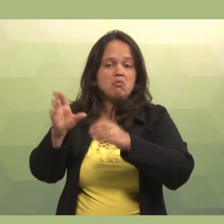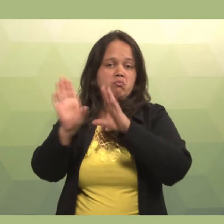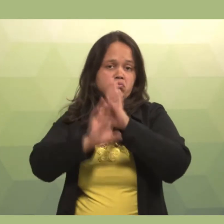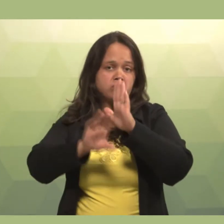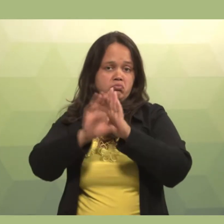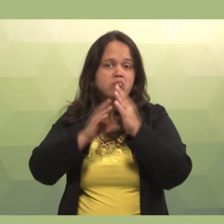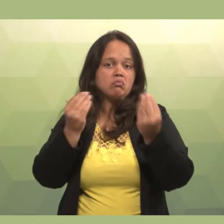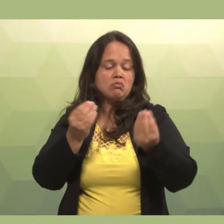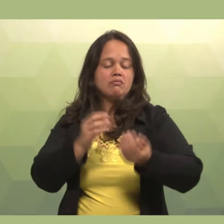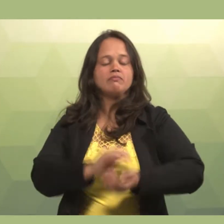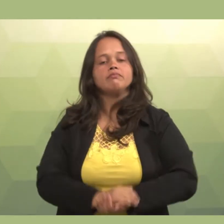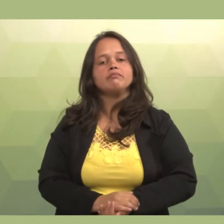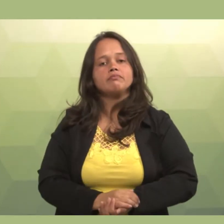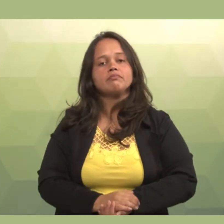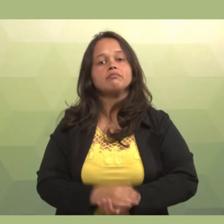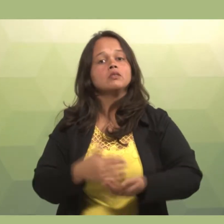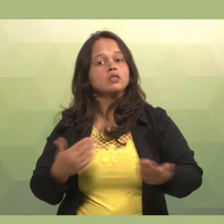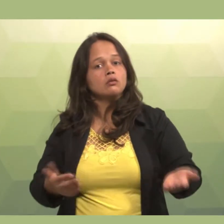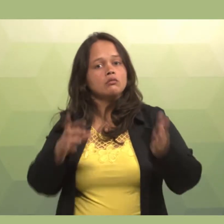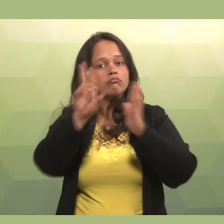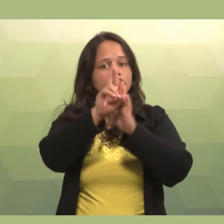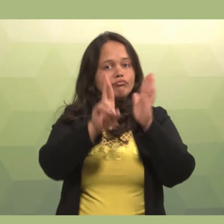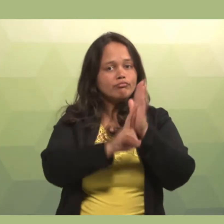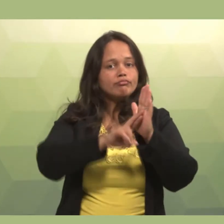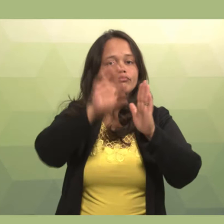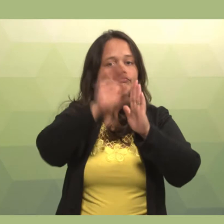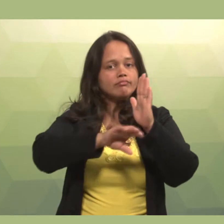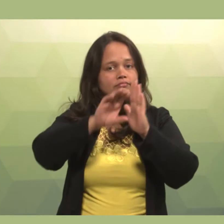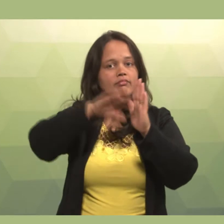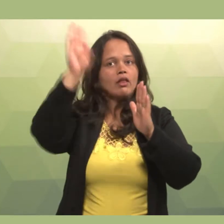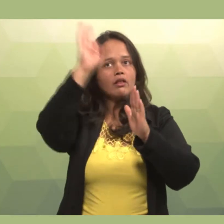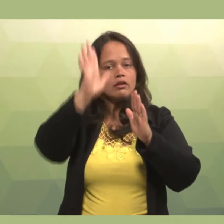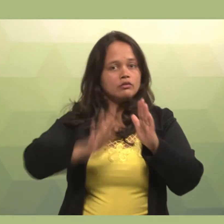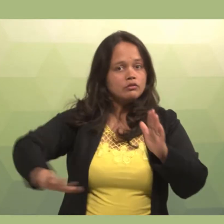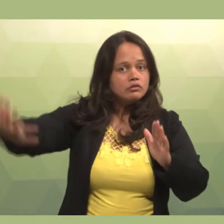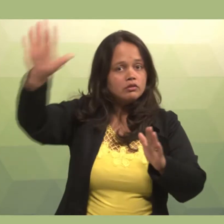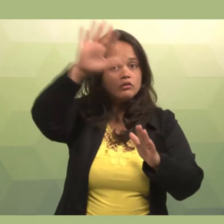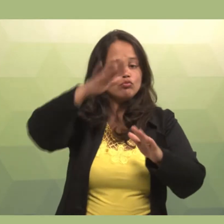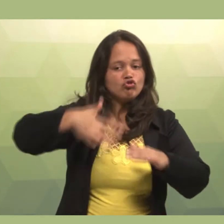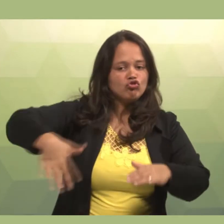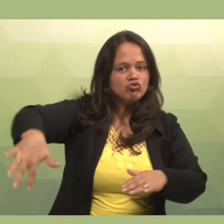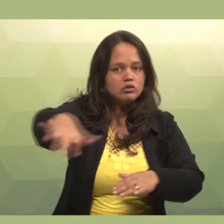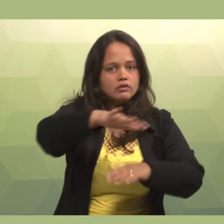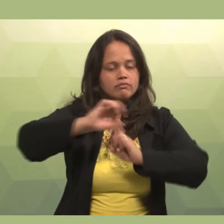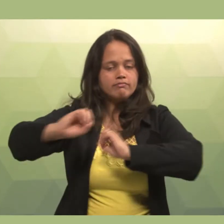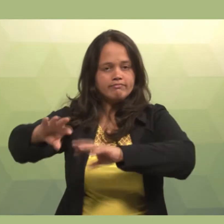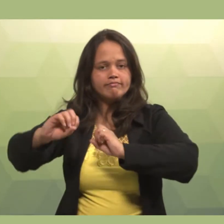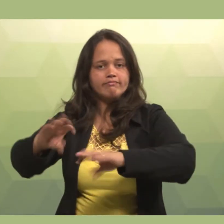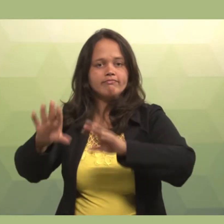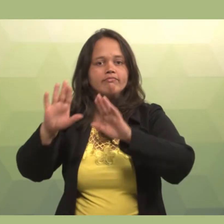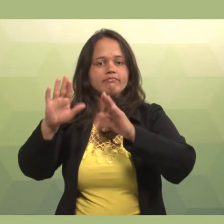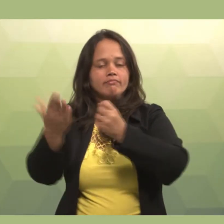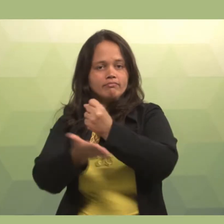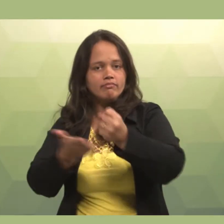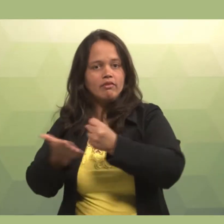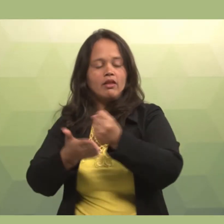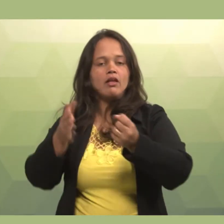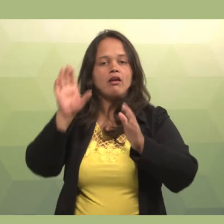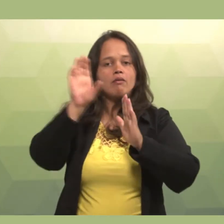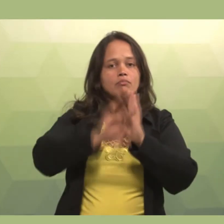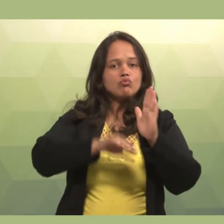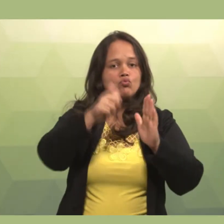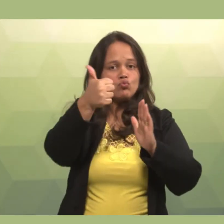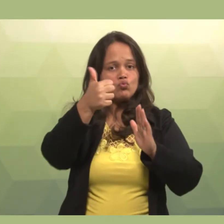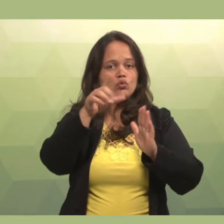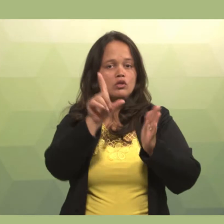curriculares nacionais gerais para a educação básica, no capítulo 1, artigo 13, estabelece as seguintes formas